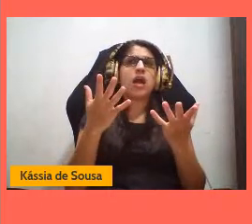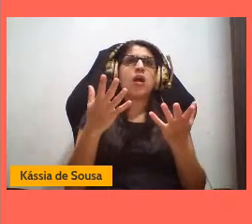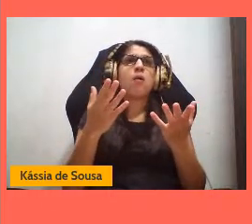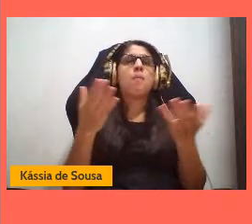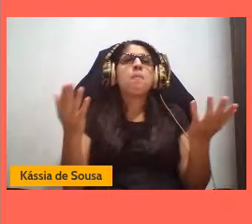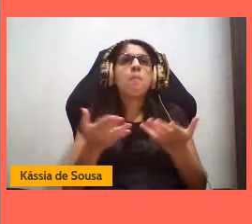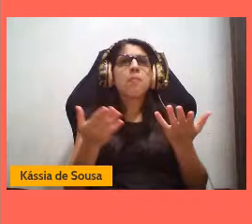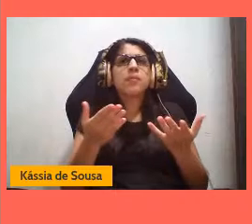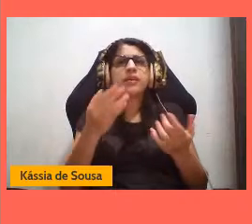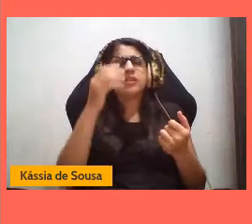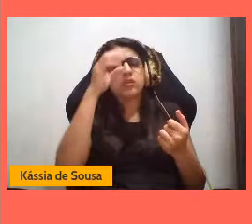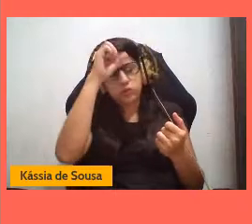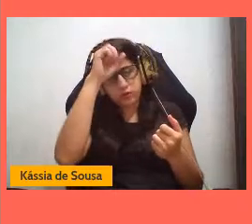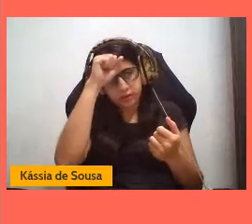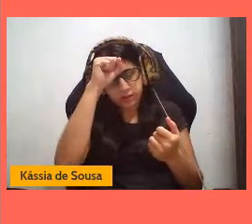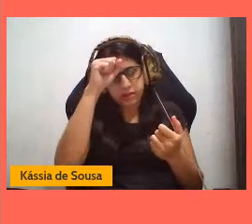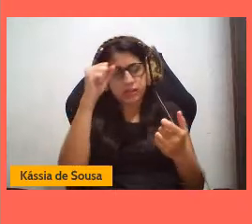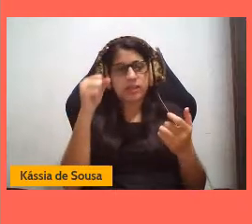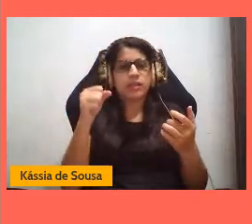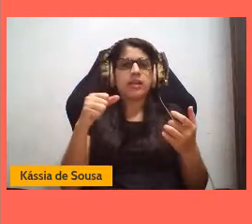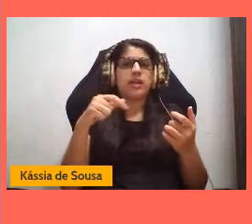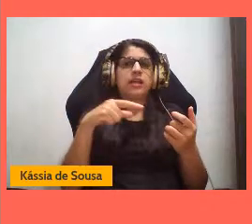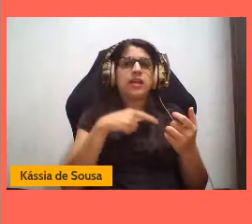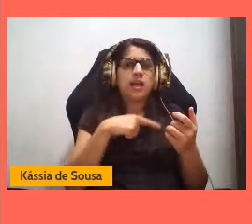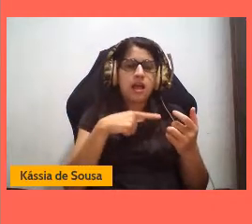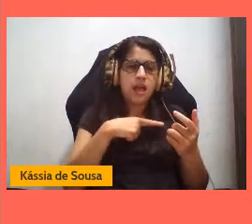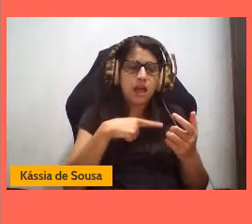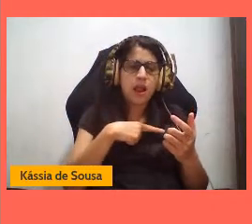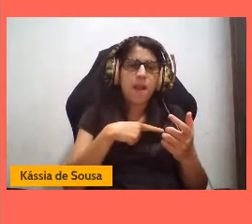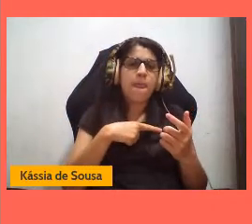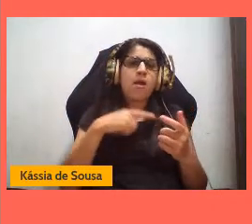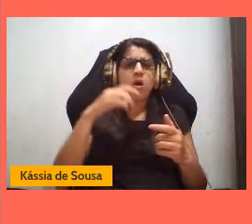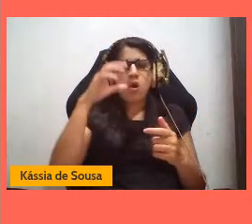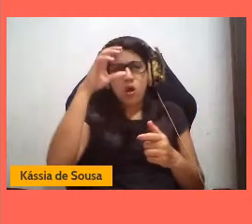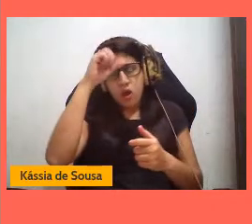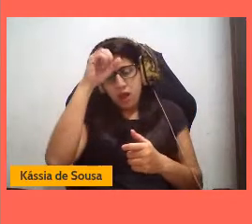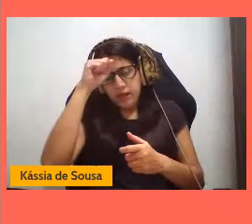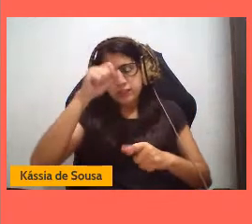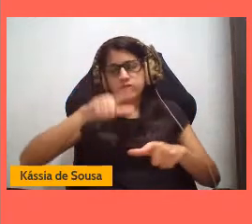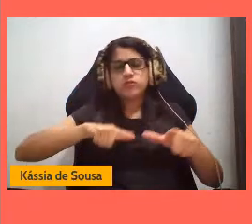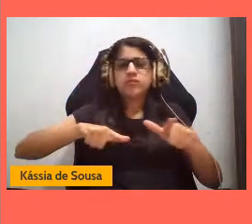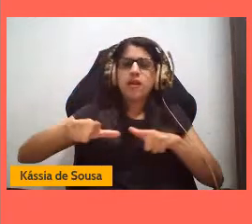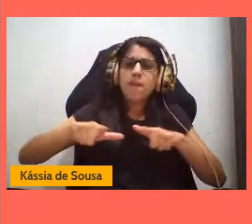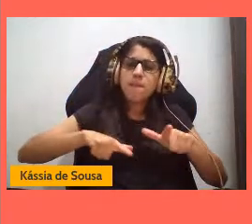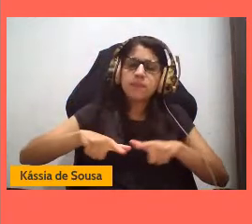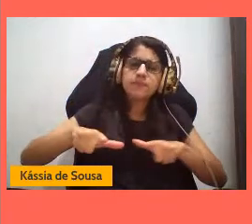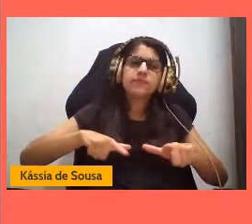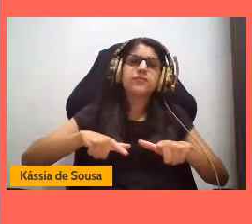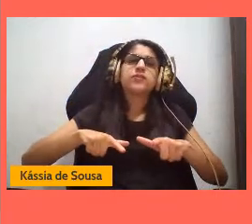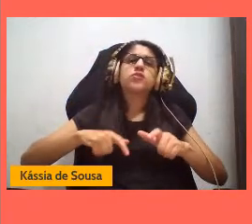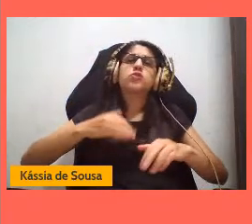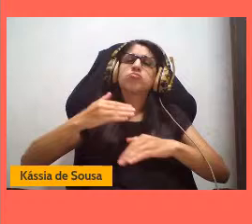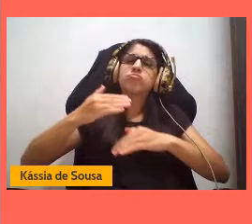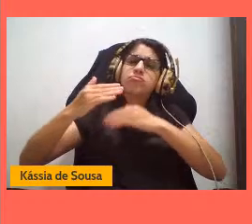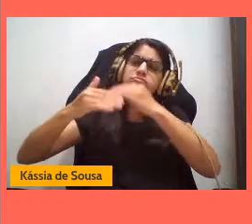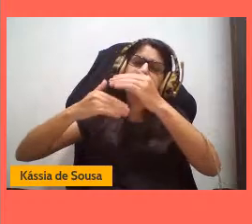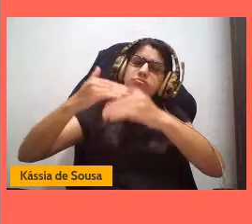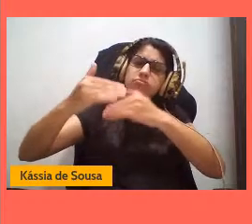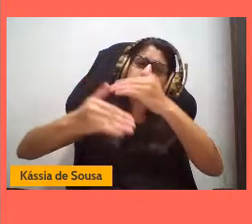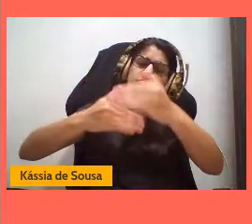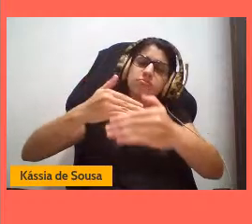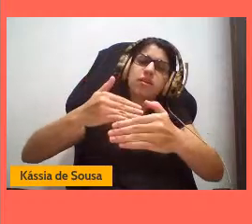conhecimento. E aí teve esse conhecimento, né, dos trabalhos que estão sendo desenvolvidos,